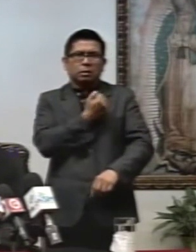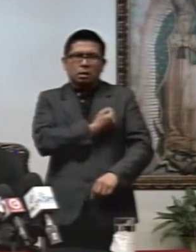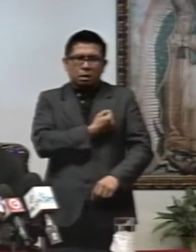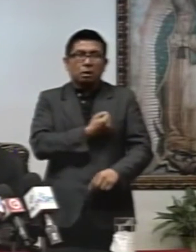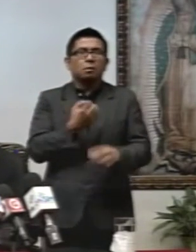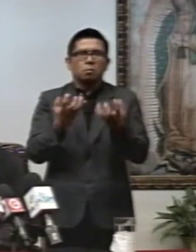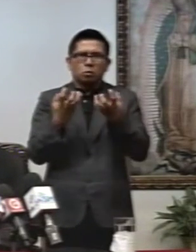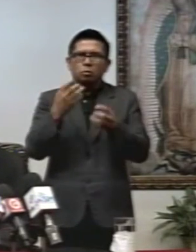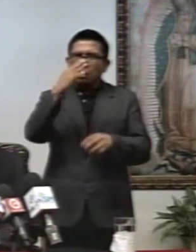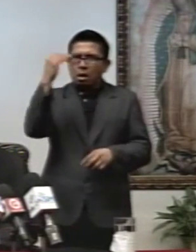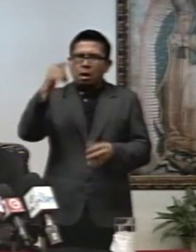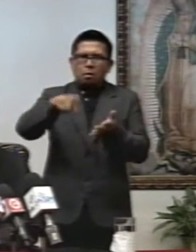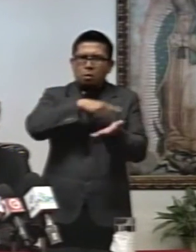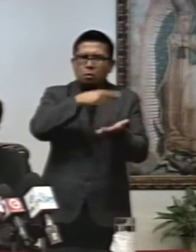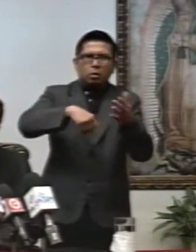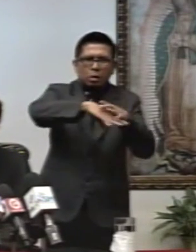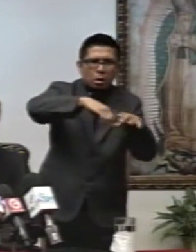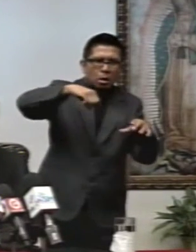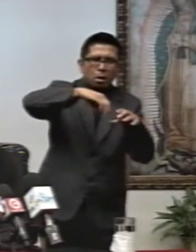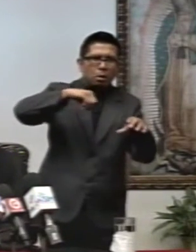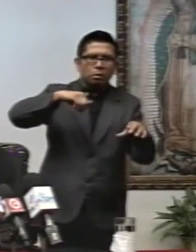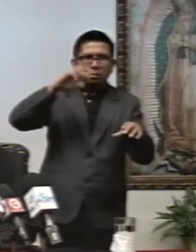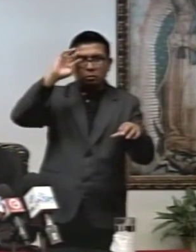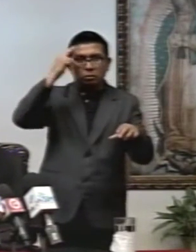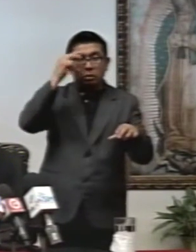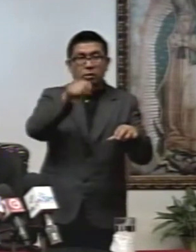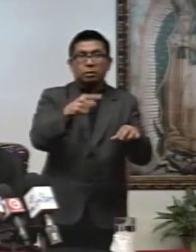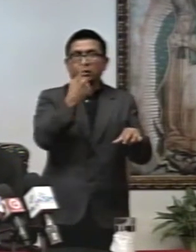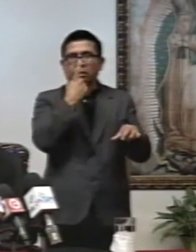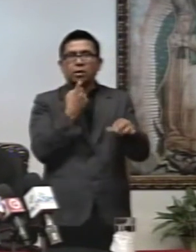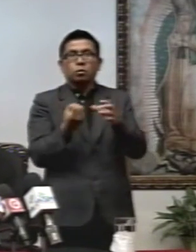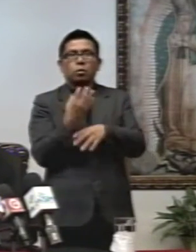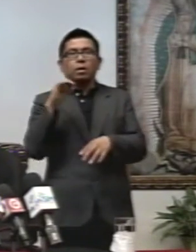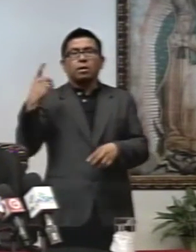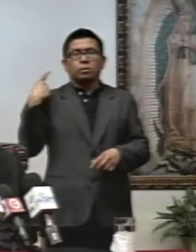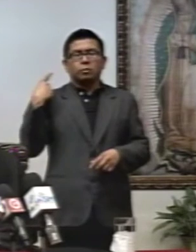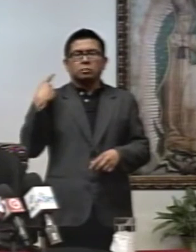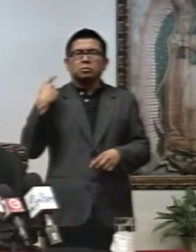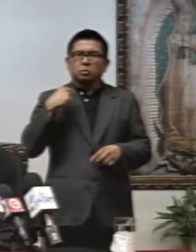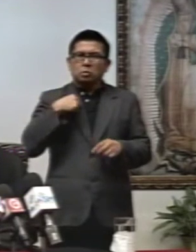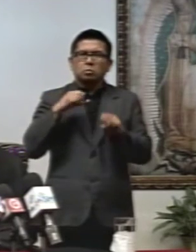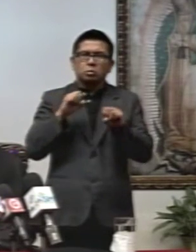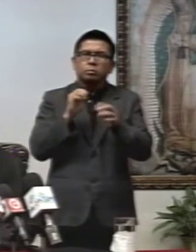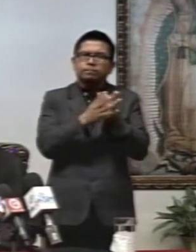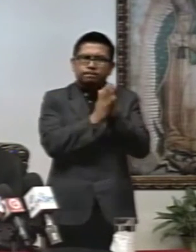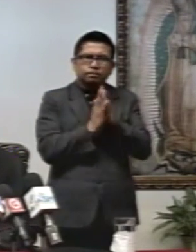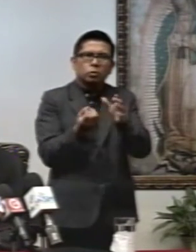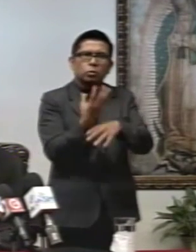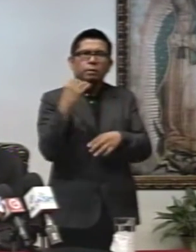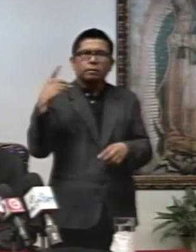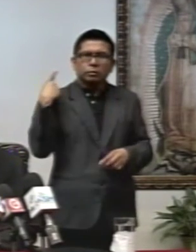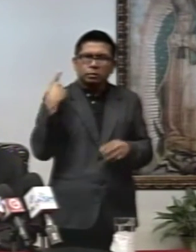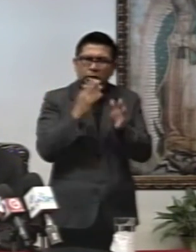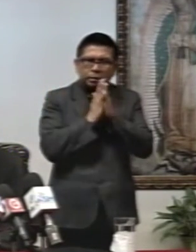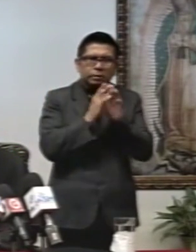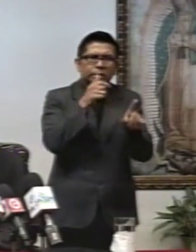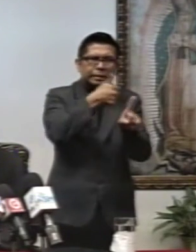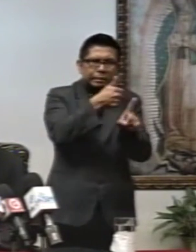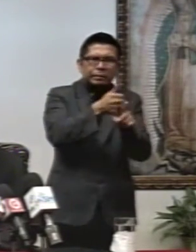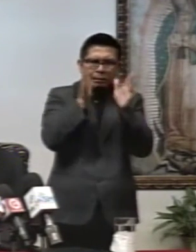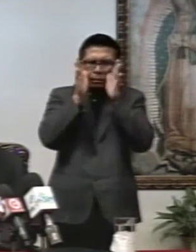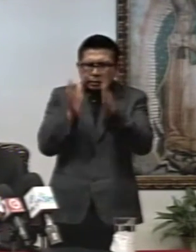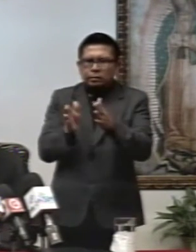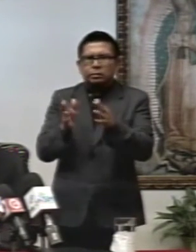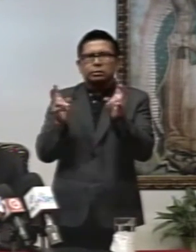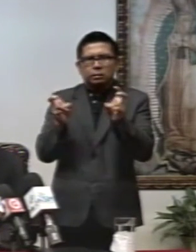la explotación minera. Lo digo a propósito que usted me habla de la nueva directiva, pues yo les haría súplica a la nueva directiva empeñarse en